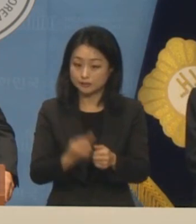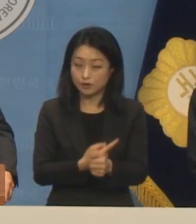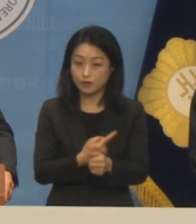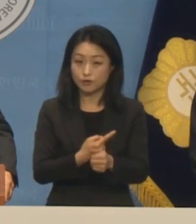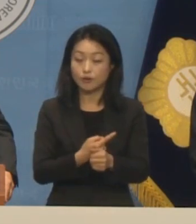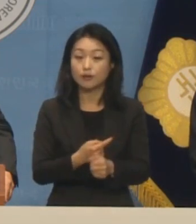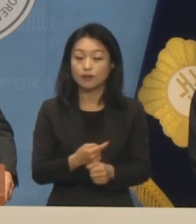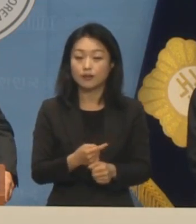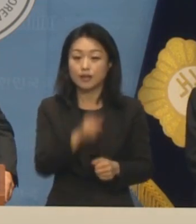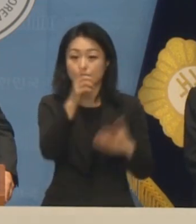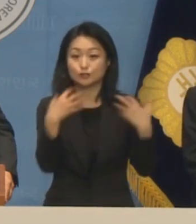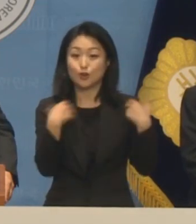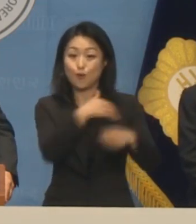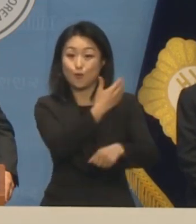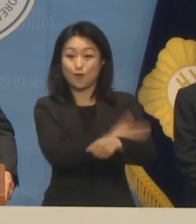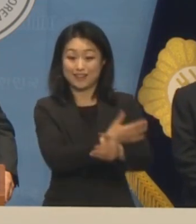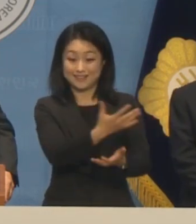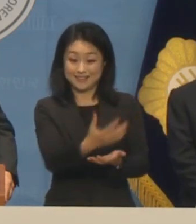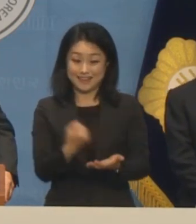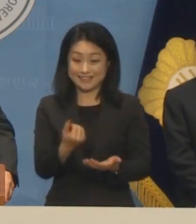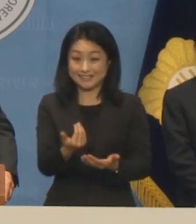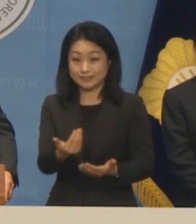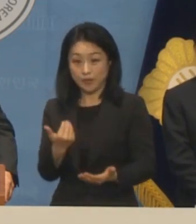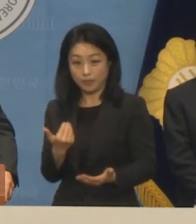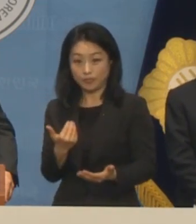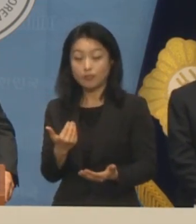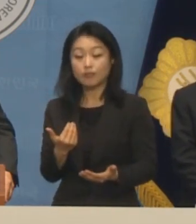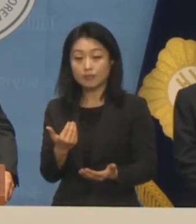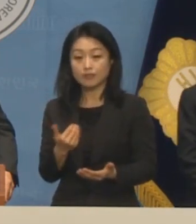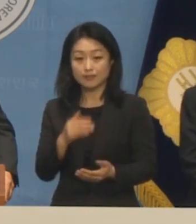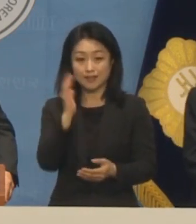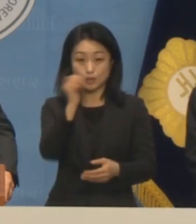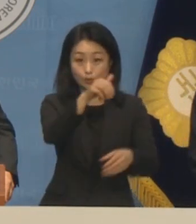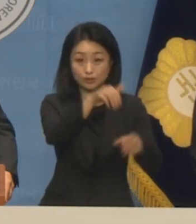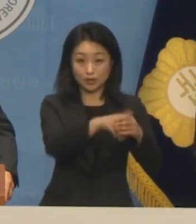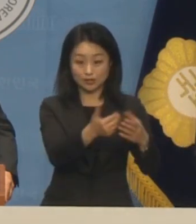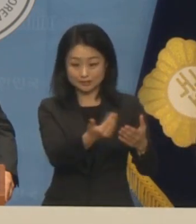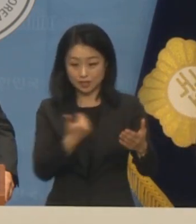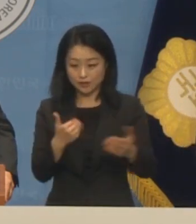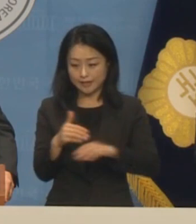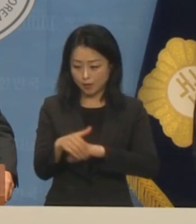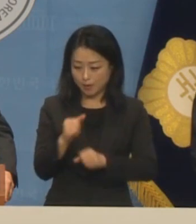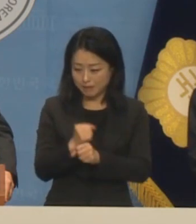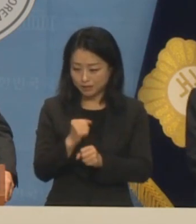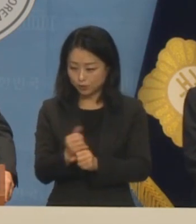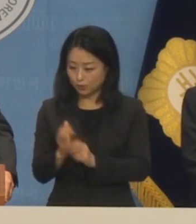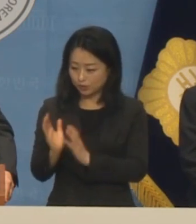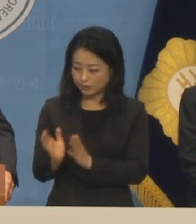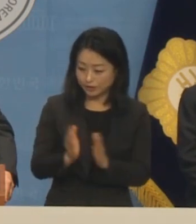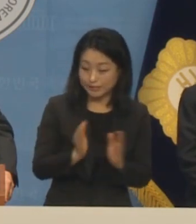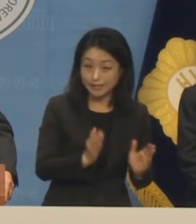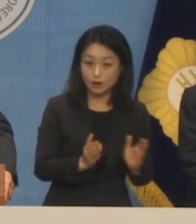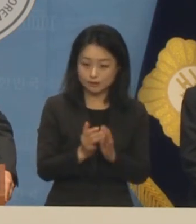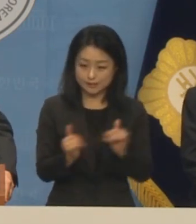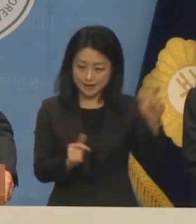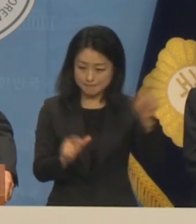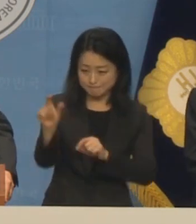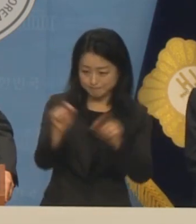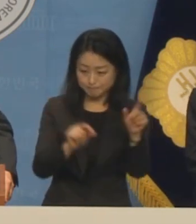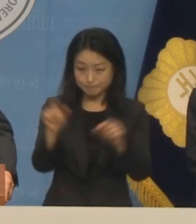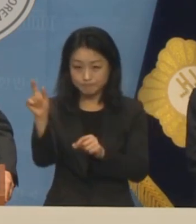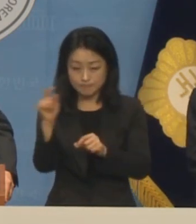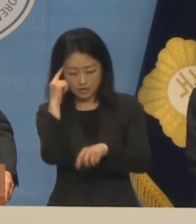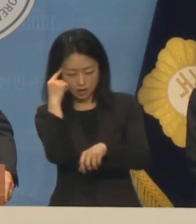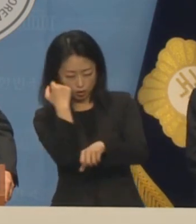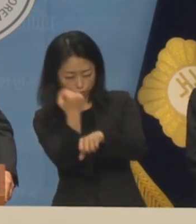집권에 대비하여 다양한 정책을 모으고 정리하고 인적 자원을 개발하는